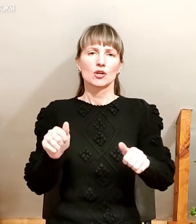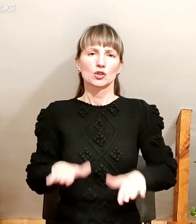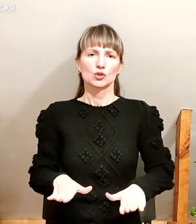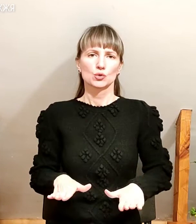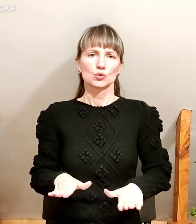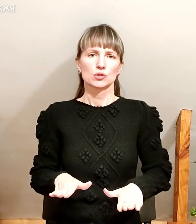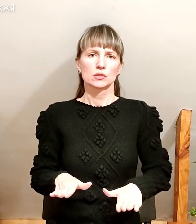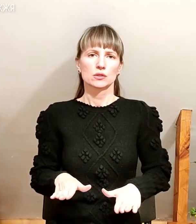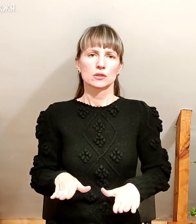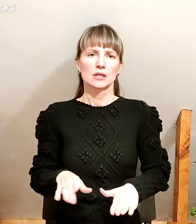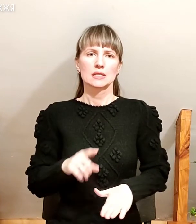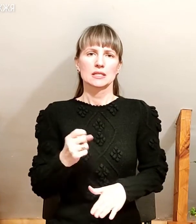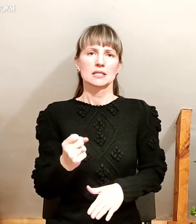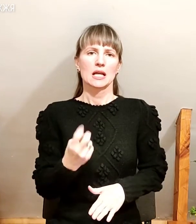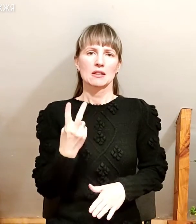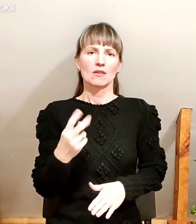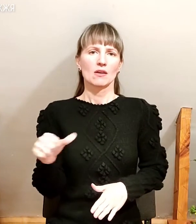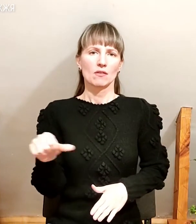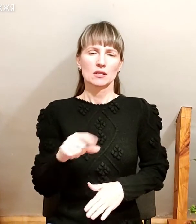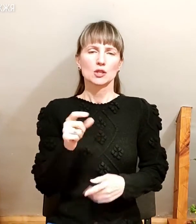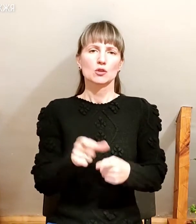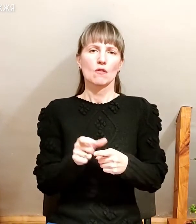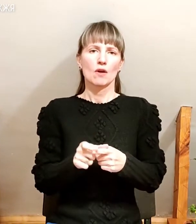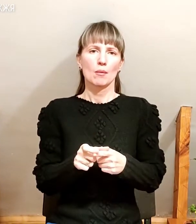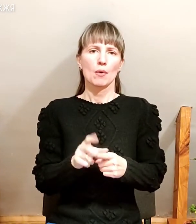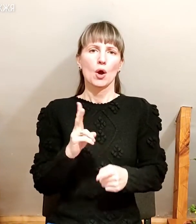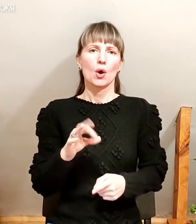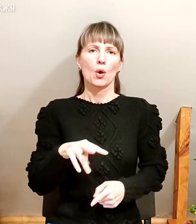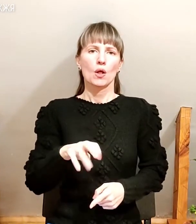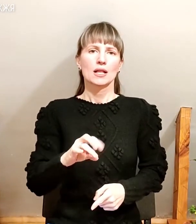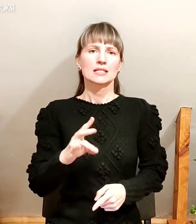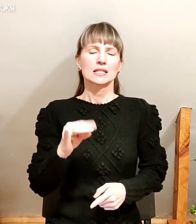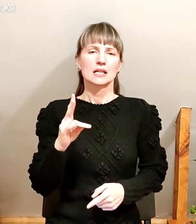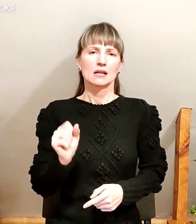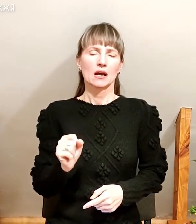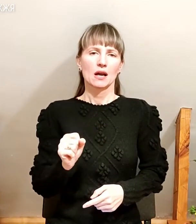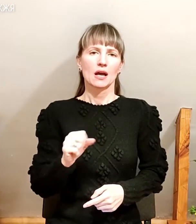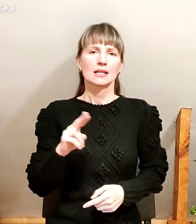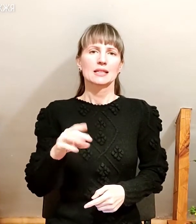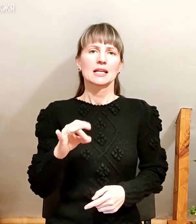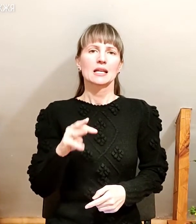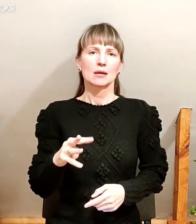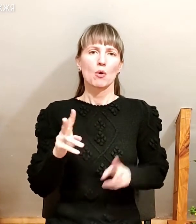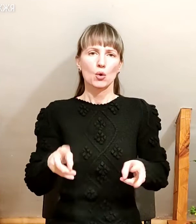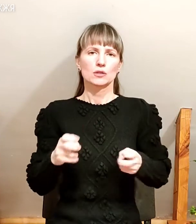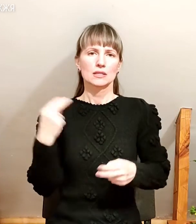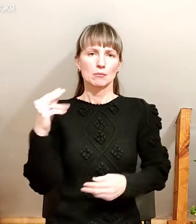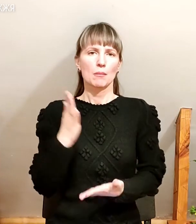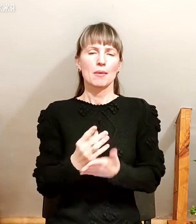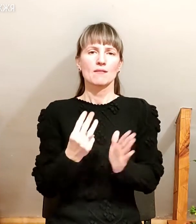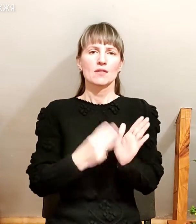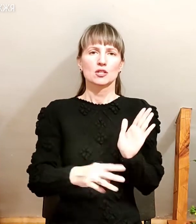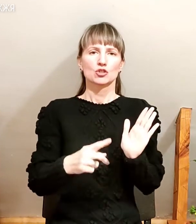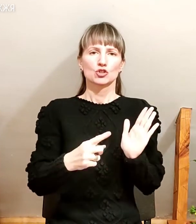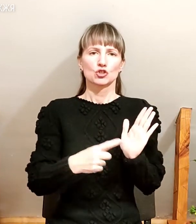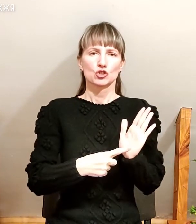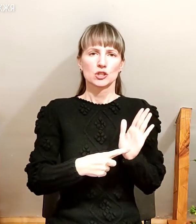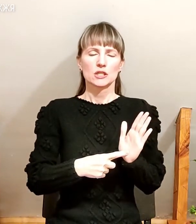за 2 хвилини. За словами Володимира Колесника, Dream Hostel Запоріжжя має 86 ліжок для відвідувачів,